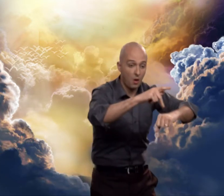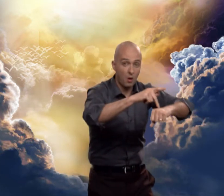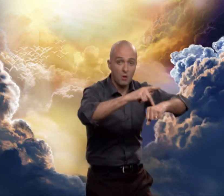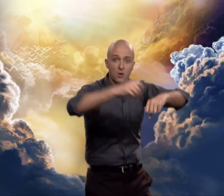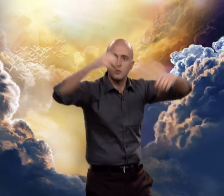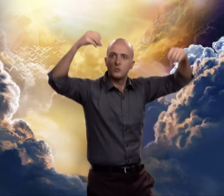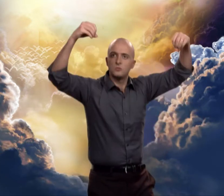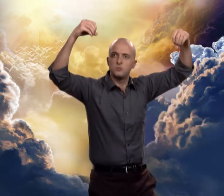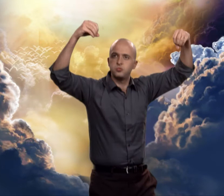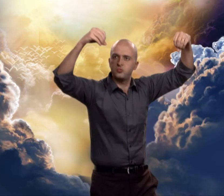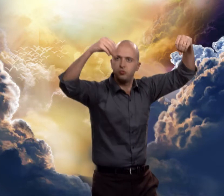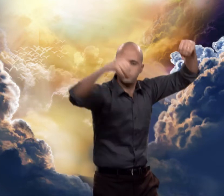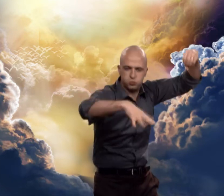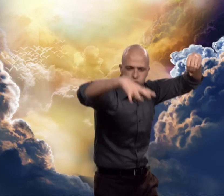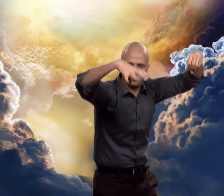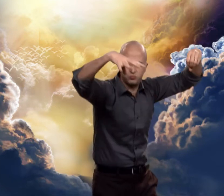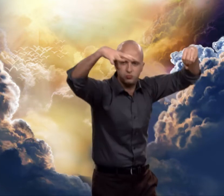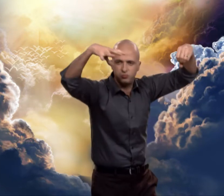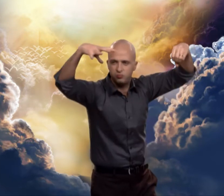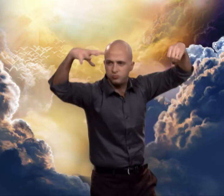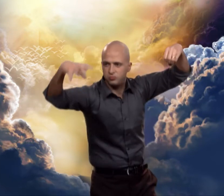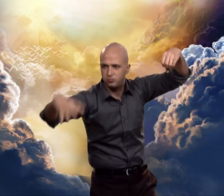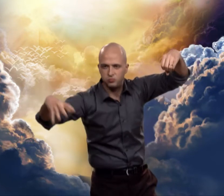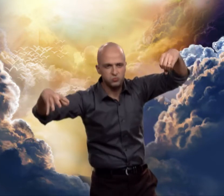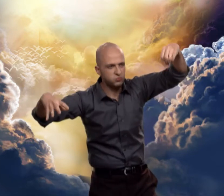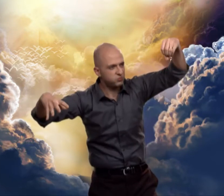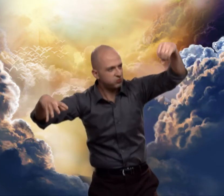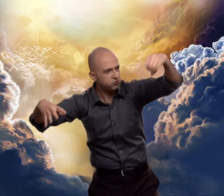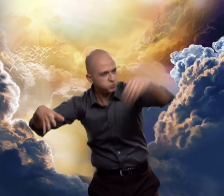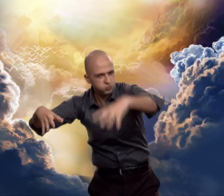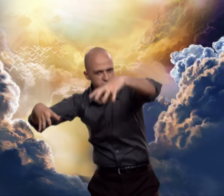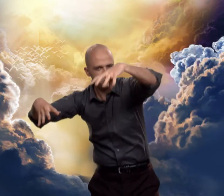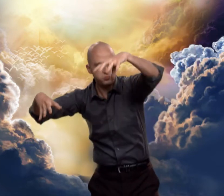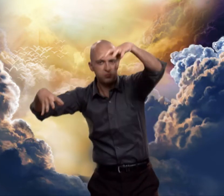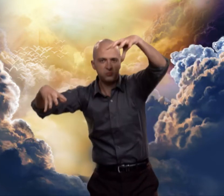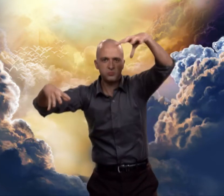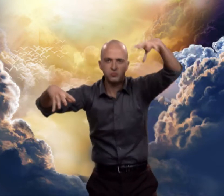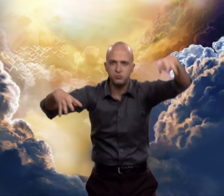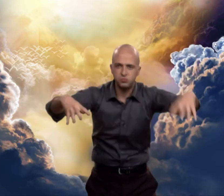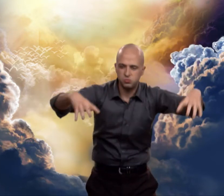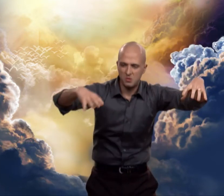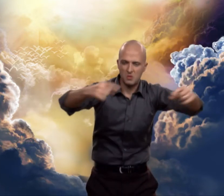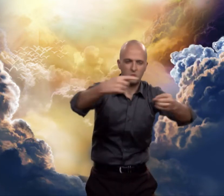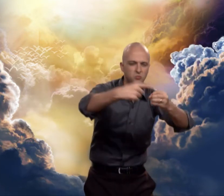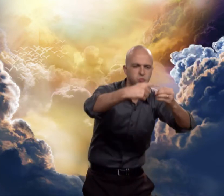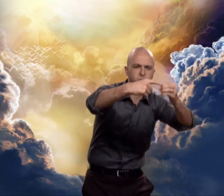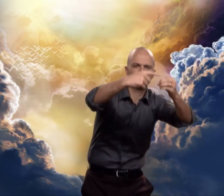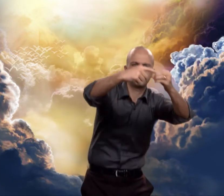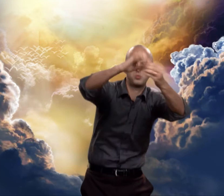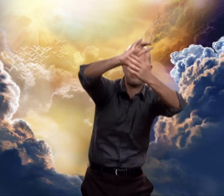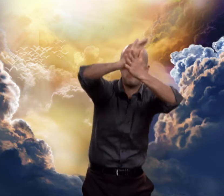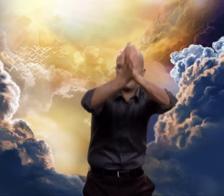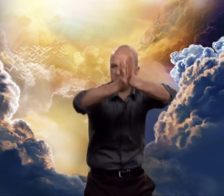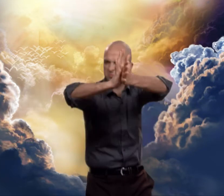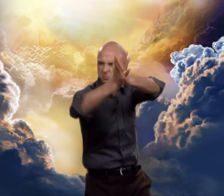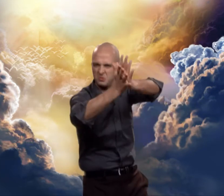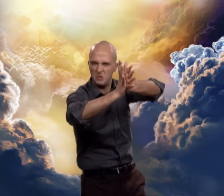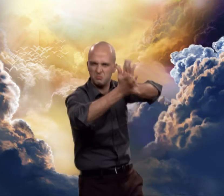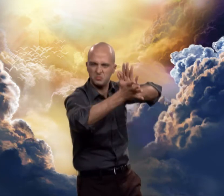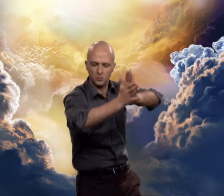pessoas desperdiçaram suas riquezas com a glorificação própria, desmoronam-se diante de seus olhos. As paredes das prisões se fendem e